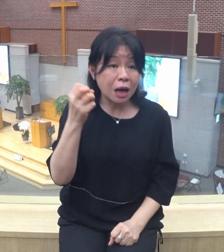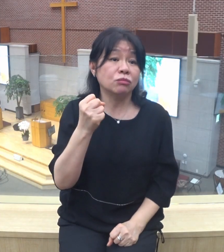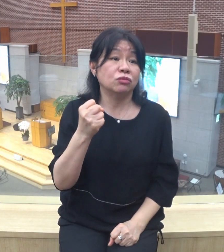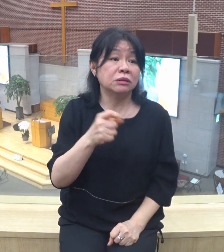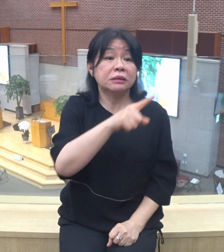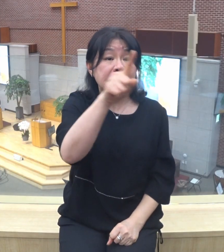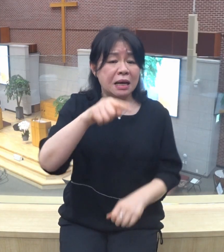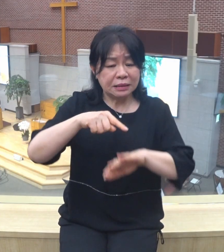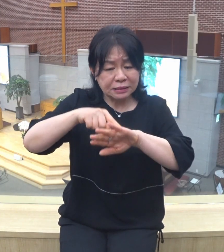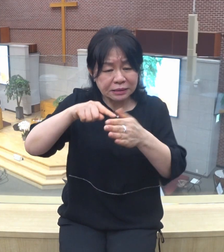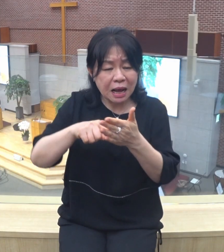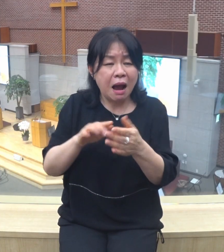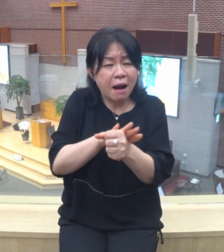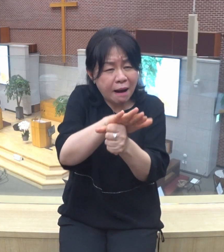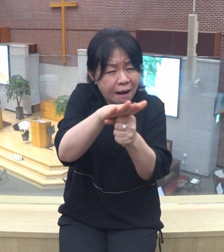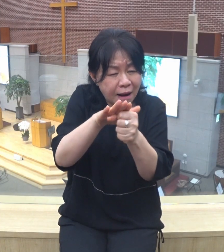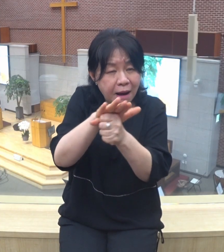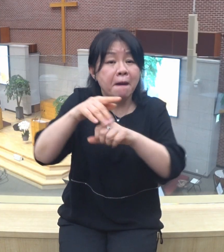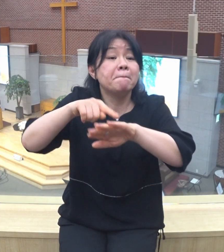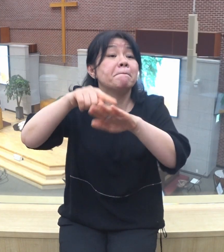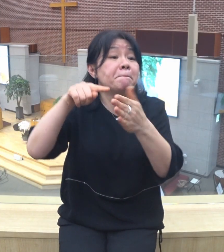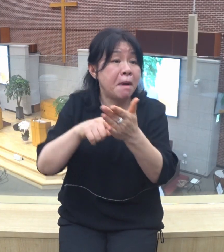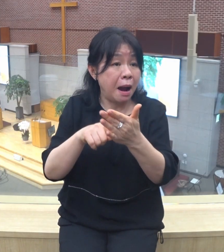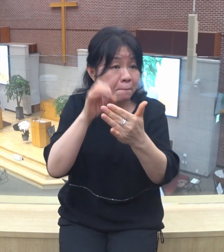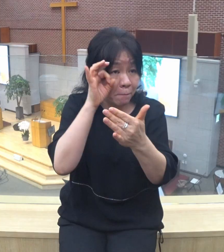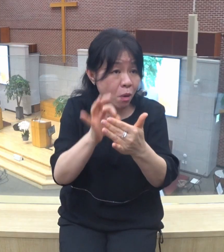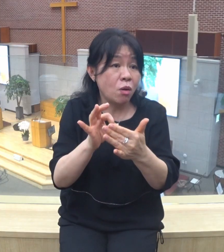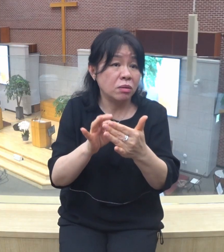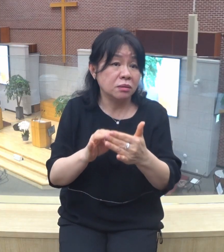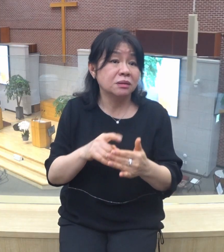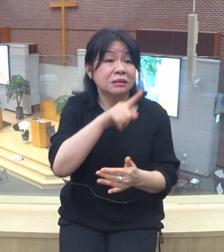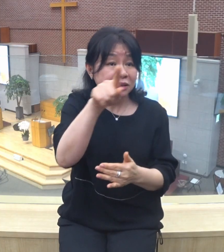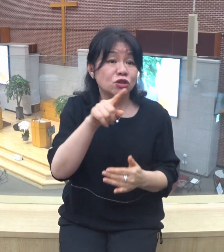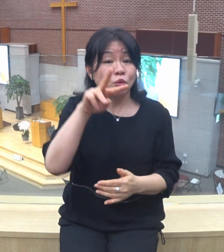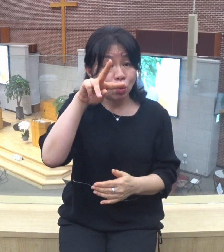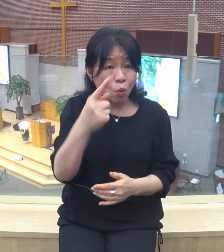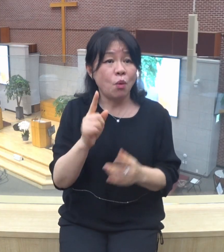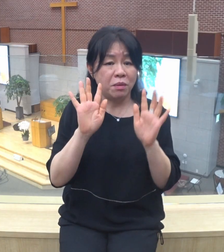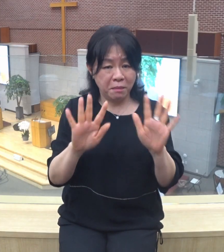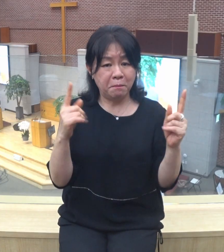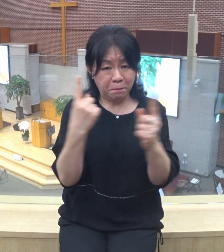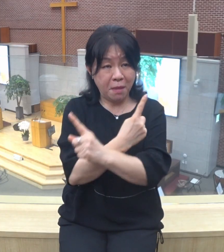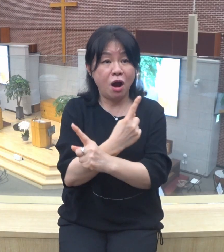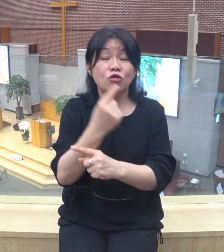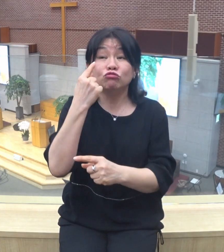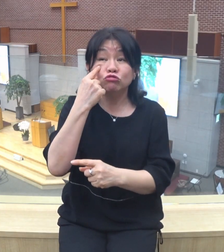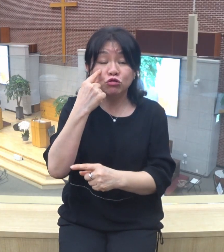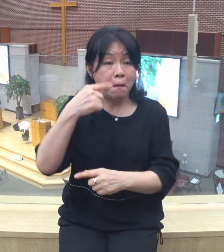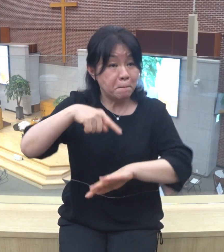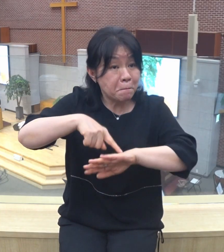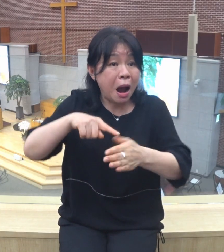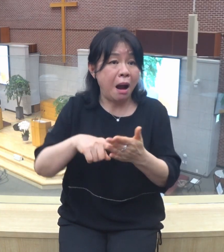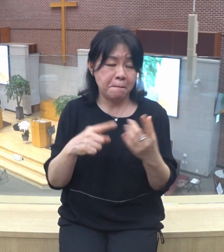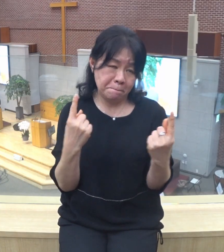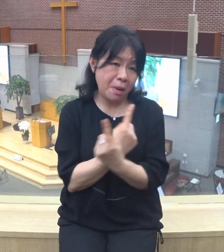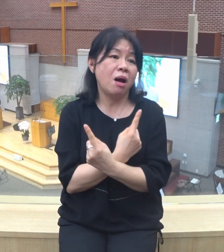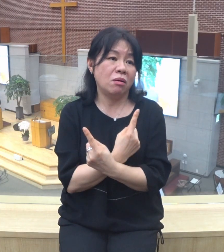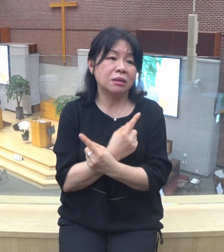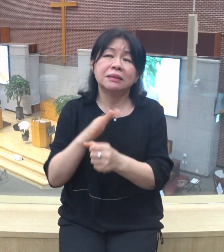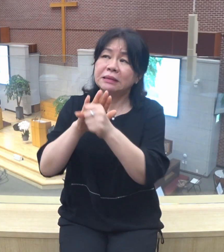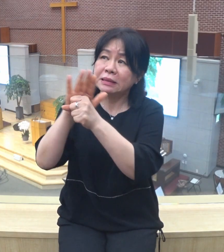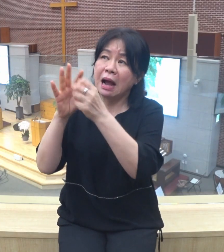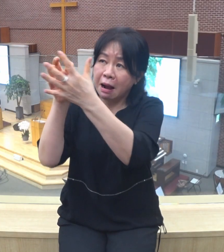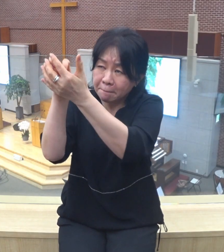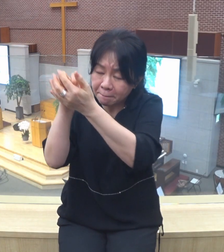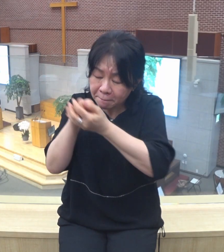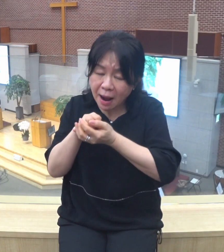하나님의 사랑의 마음으로 나를 사랑할 준비가 되셨습니까? 네. 자, 그러면 우리